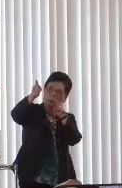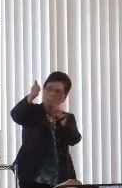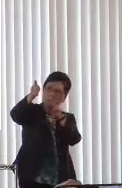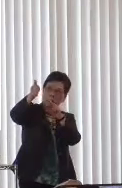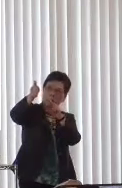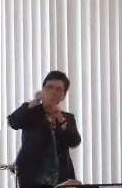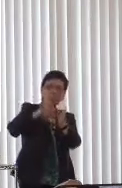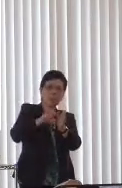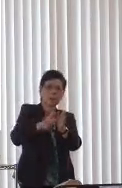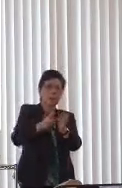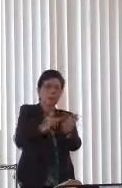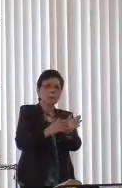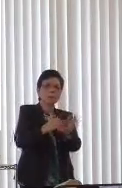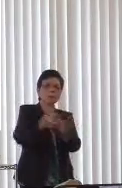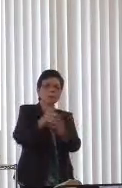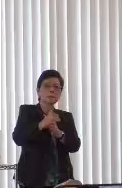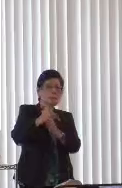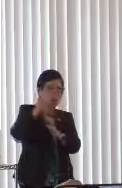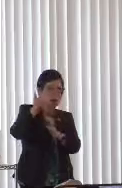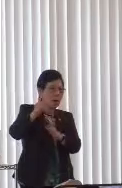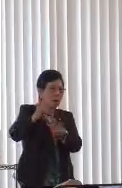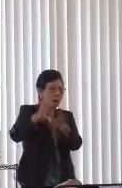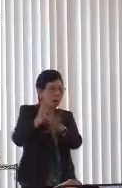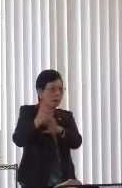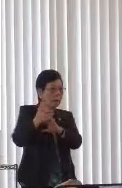はイエス様なんだ。